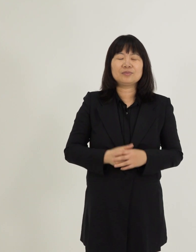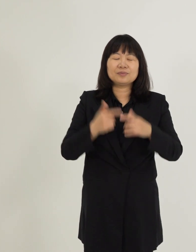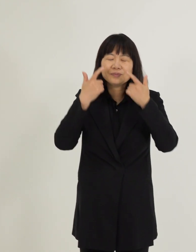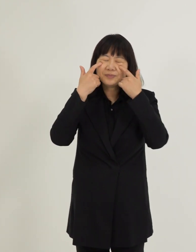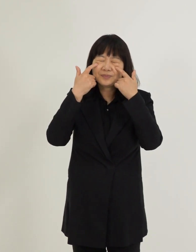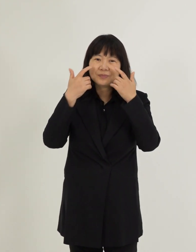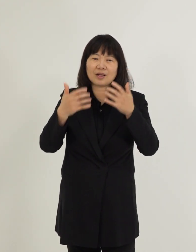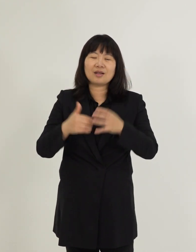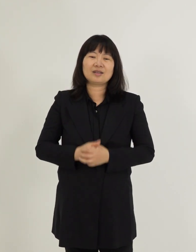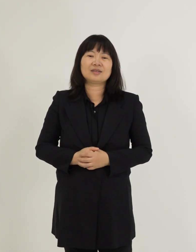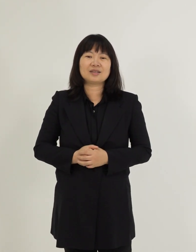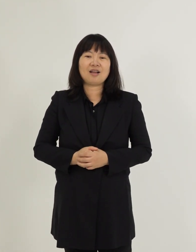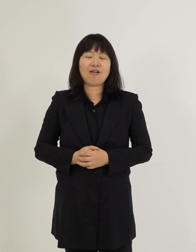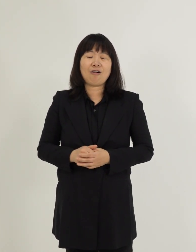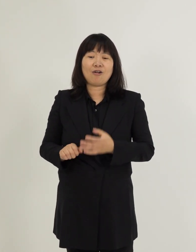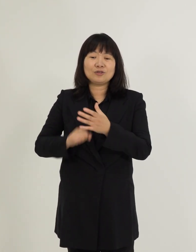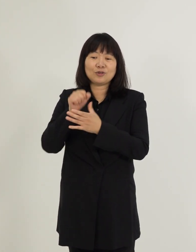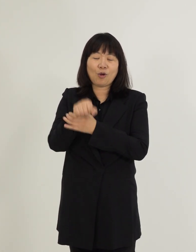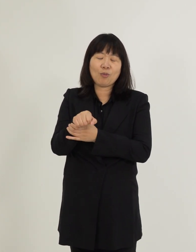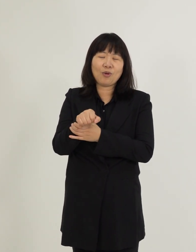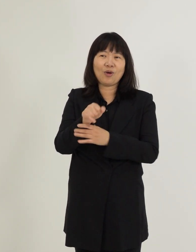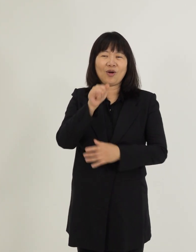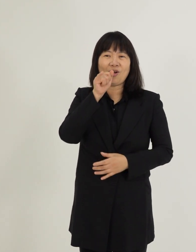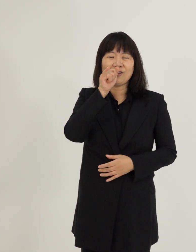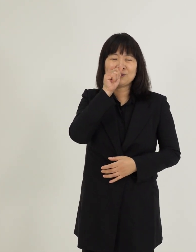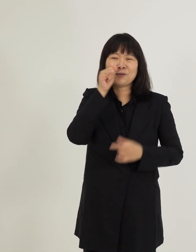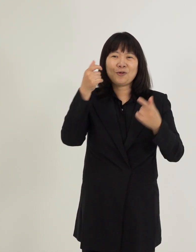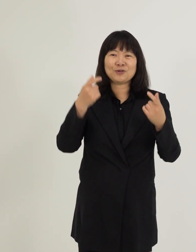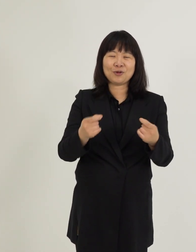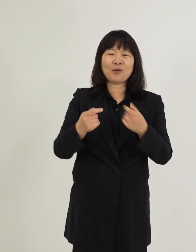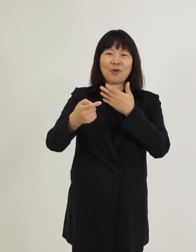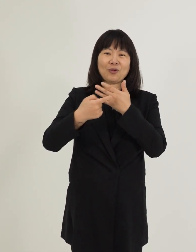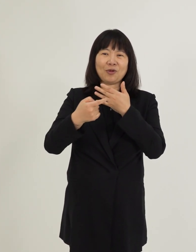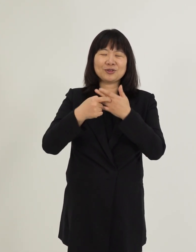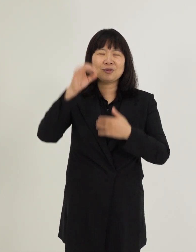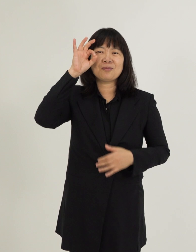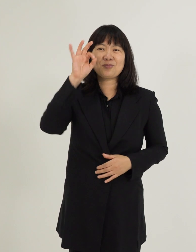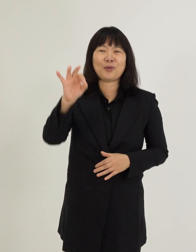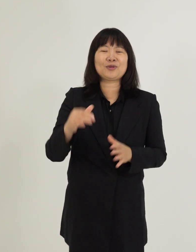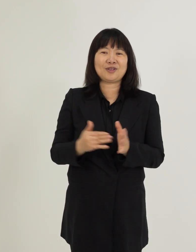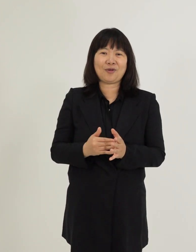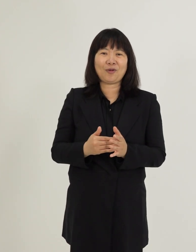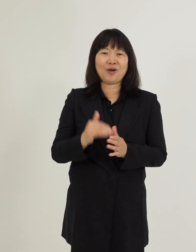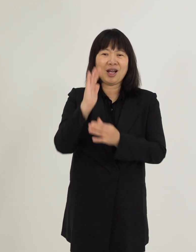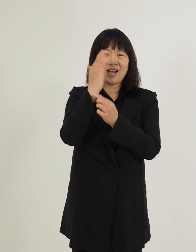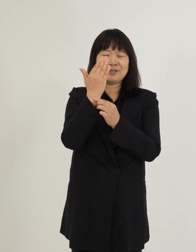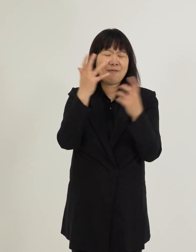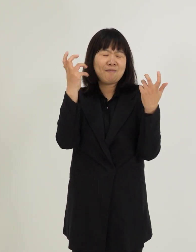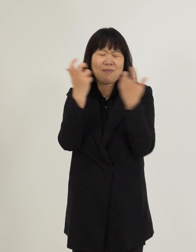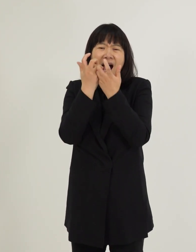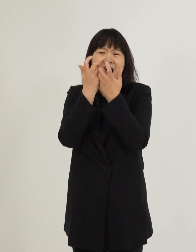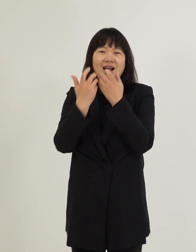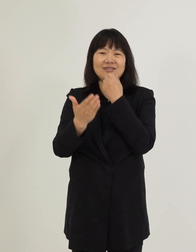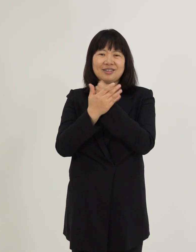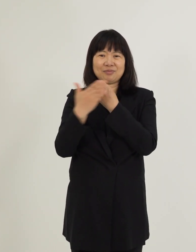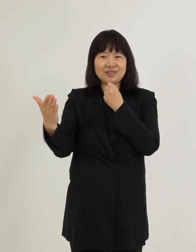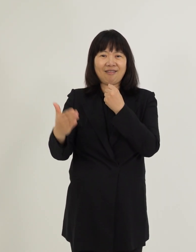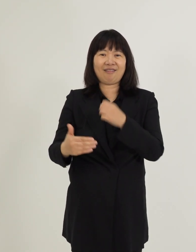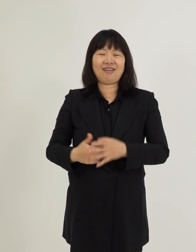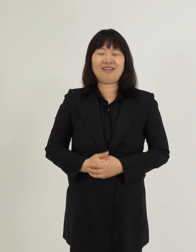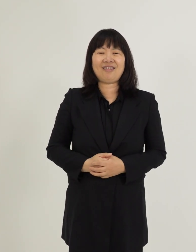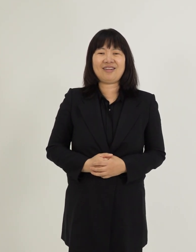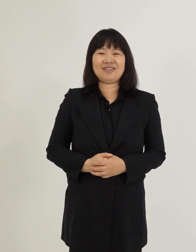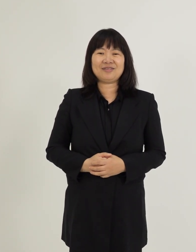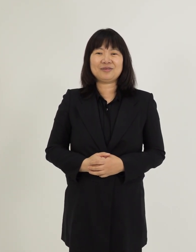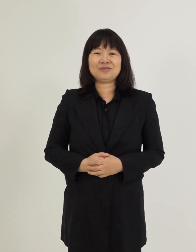분명히 열매가 있게 보였어요? 안 보였어요? 열매가 있게 보였어요. 뭘로 알 수 있었죠?